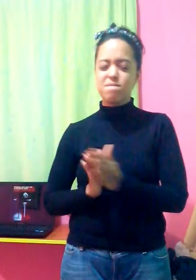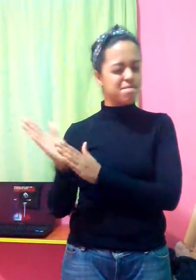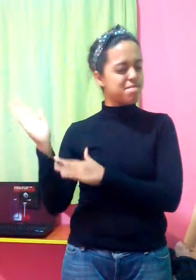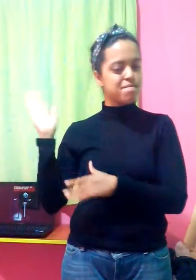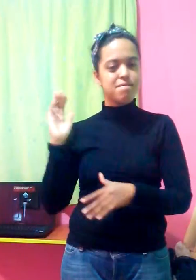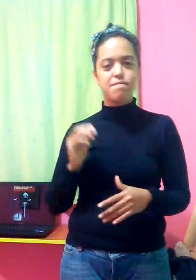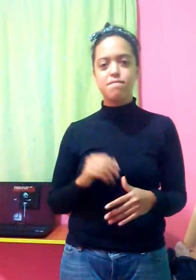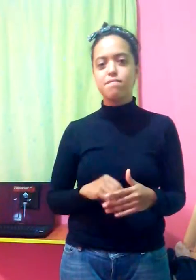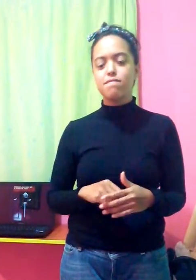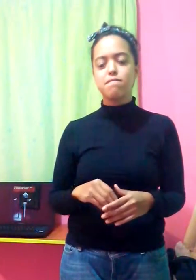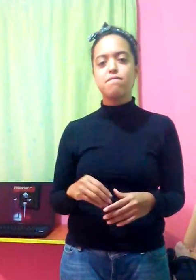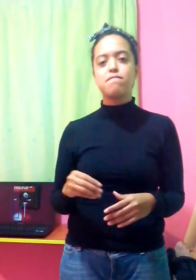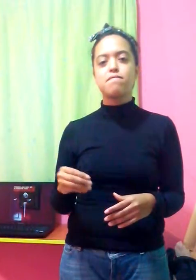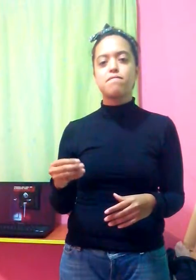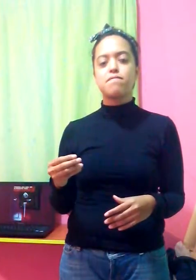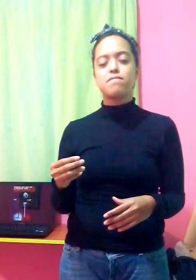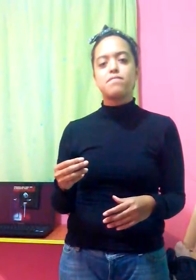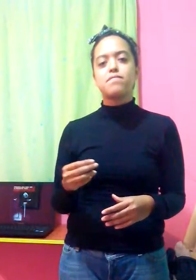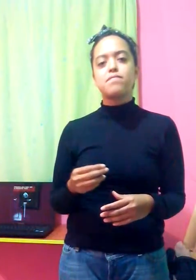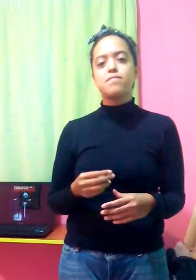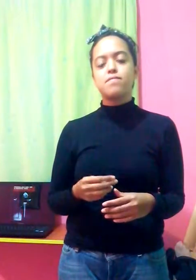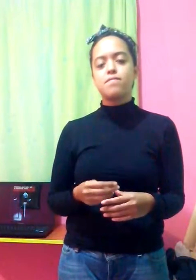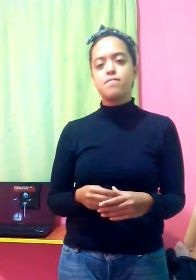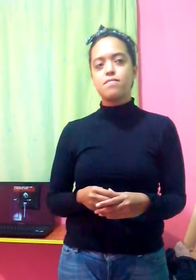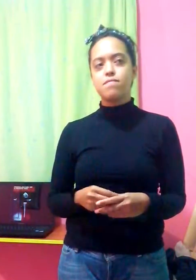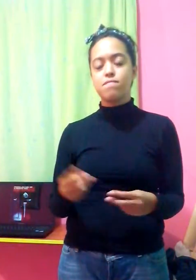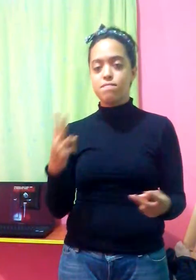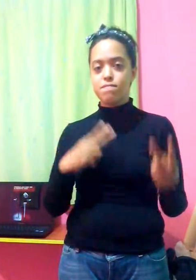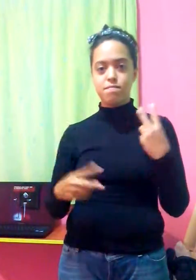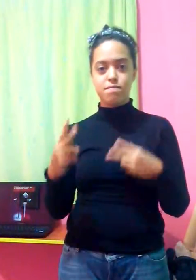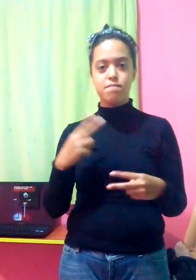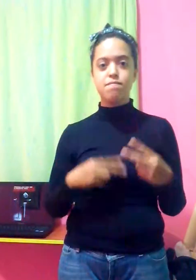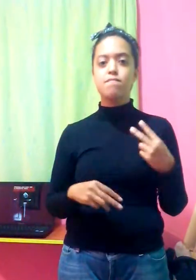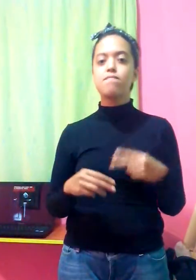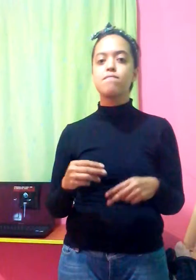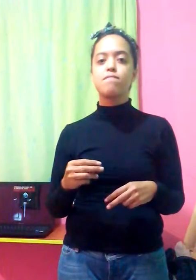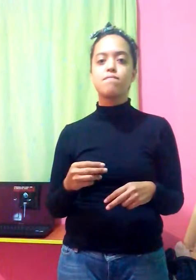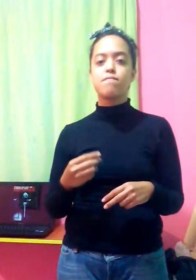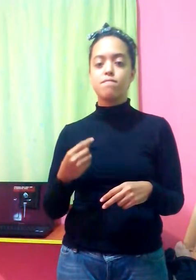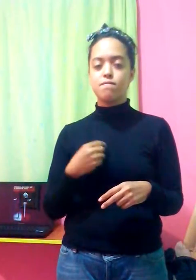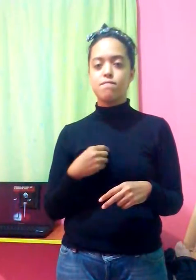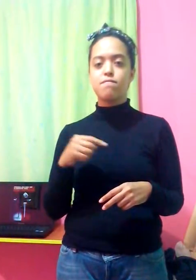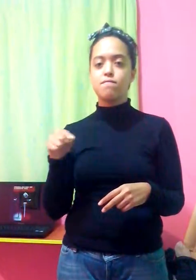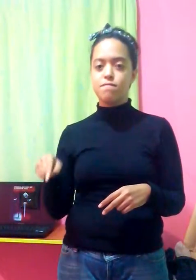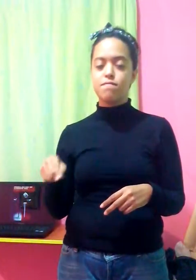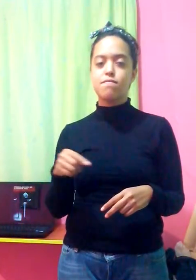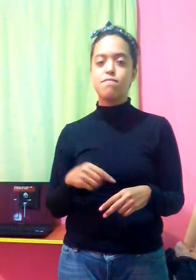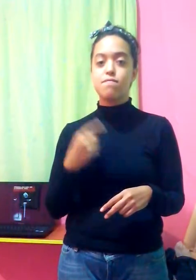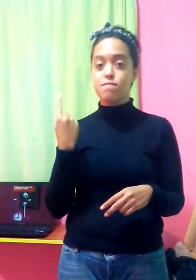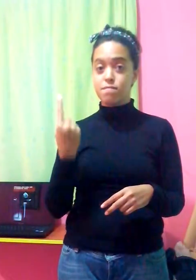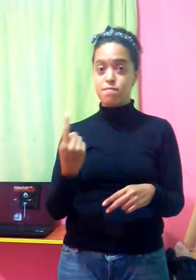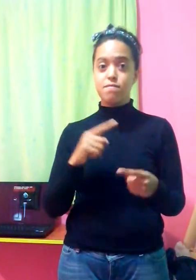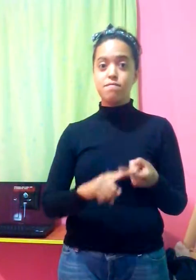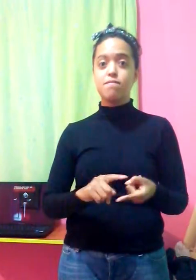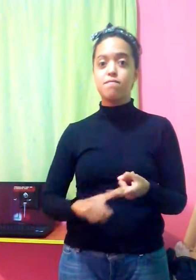A eso vengo sencillito el día de hoy. Primera diferencia. ¿Tú me creerías que la